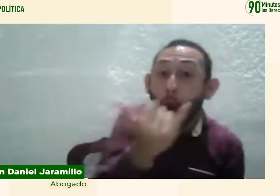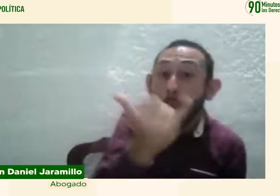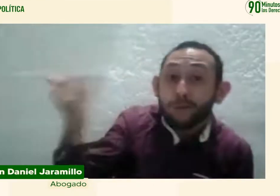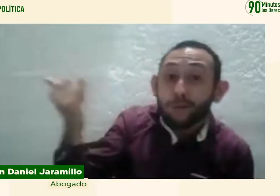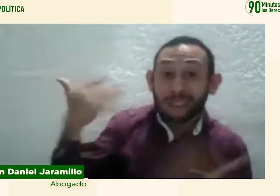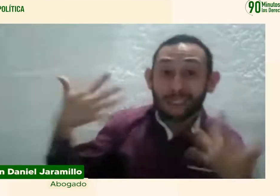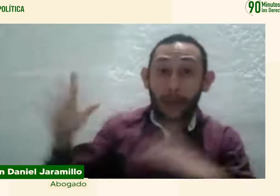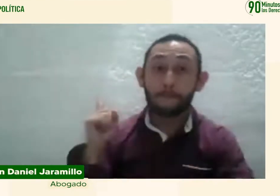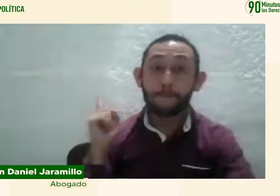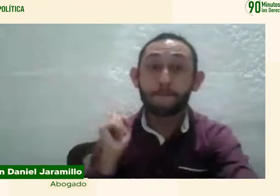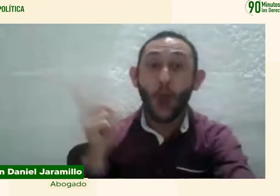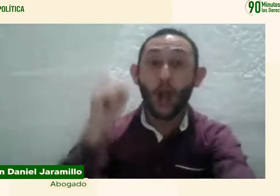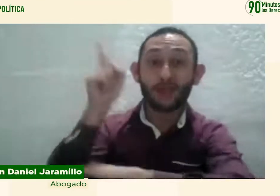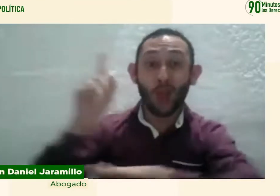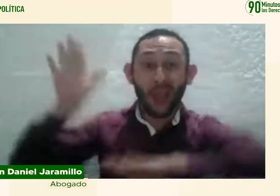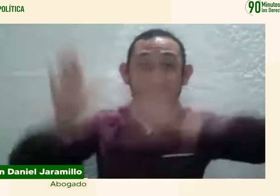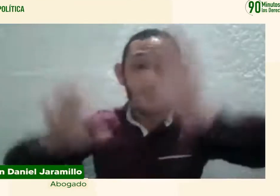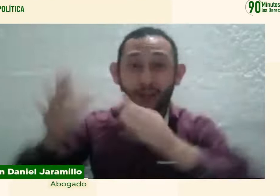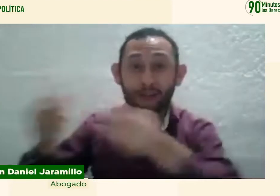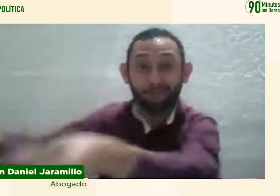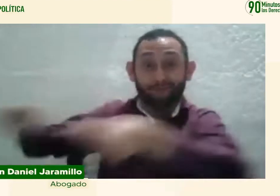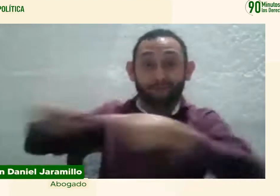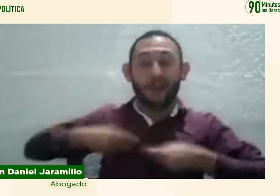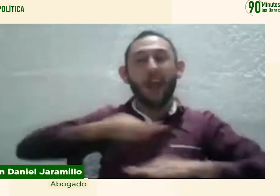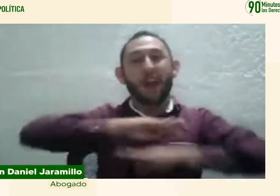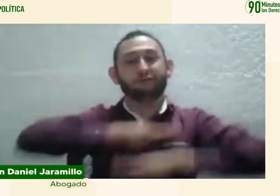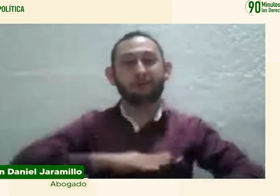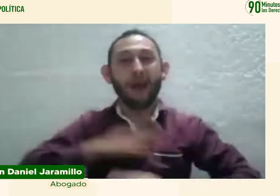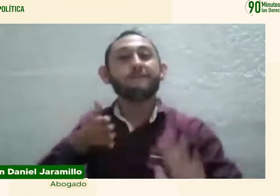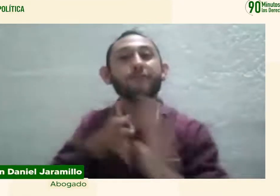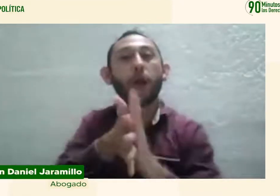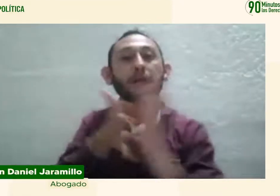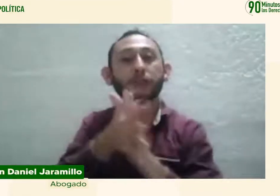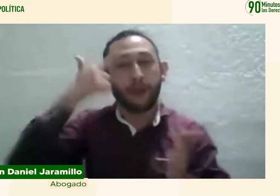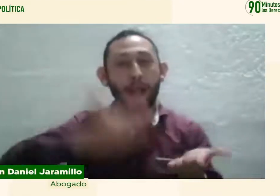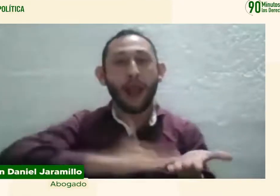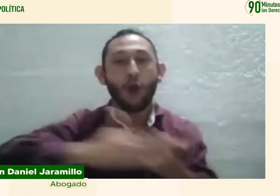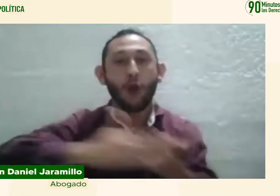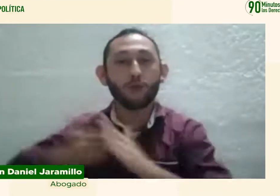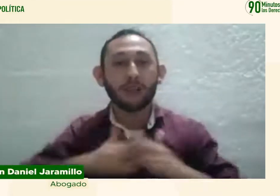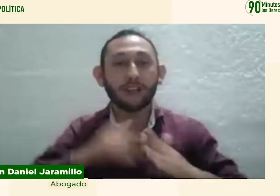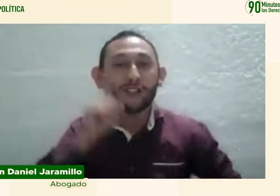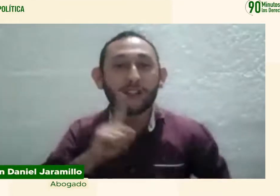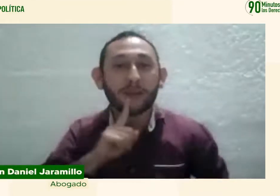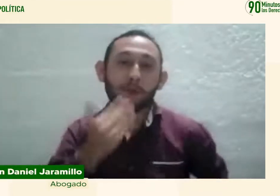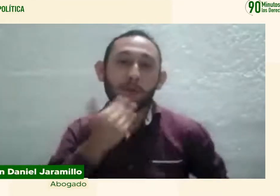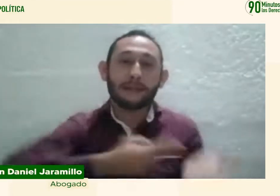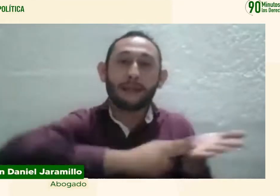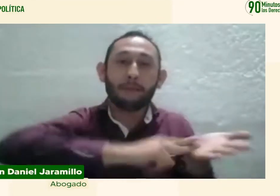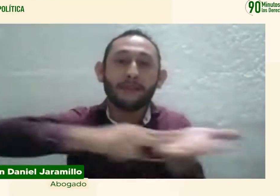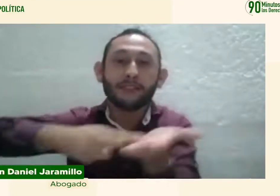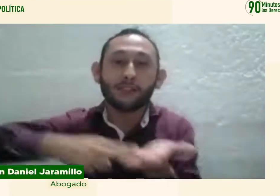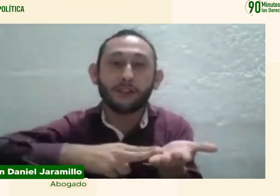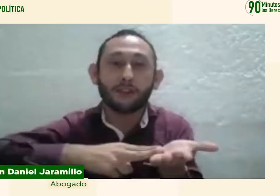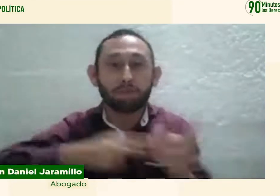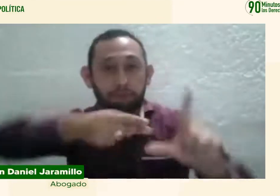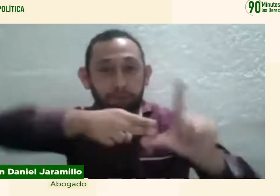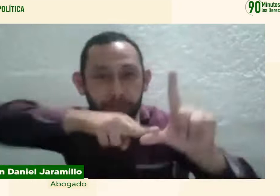acce 982 perdón sobre el acceso a la comunicación y a la información para la comunidad sorda por